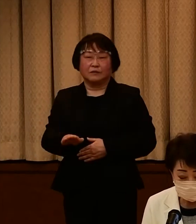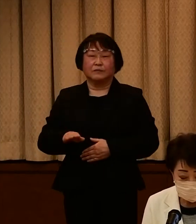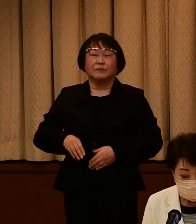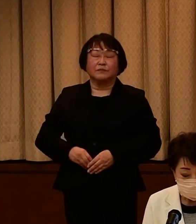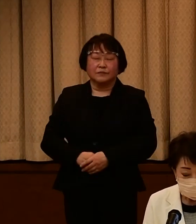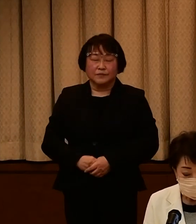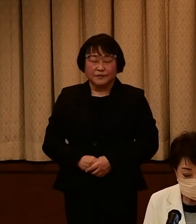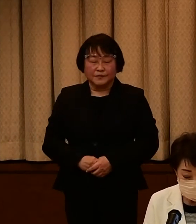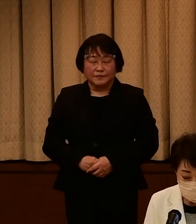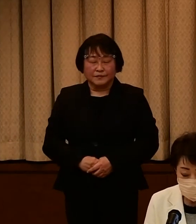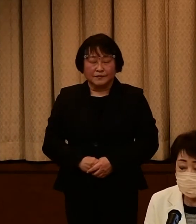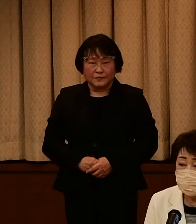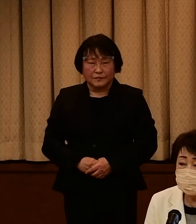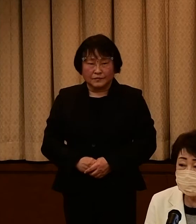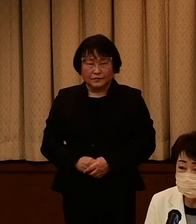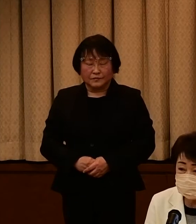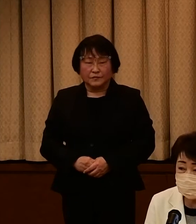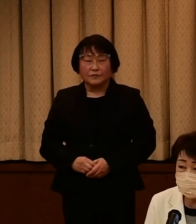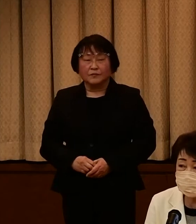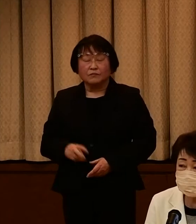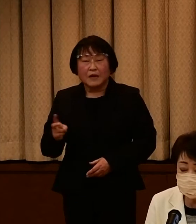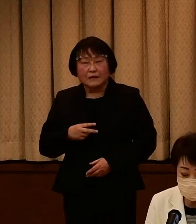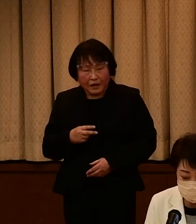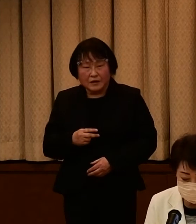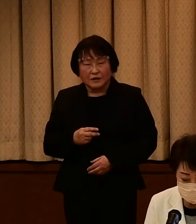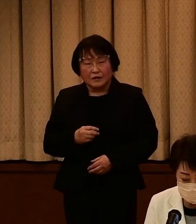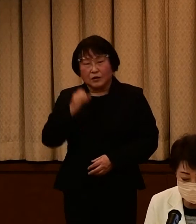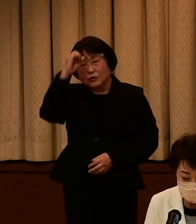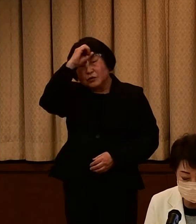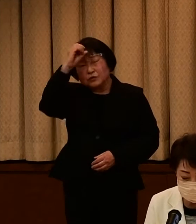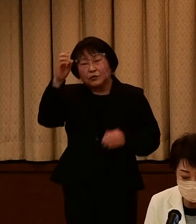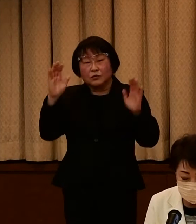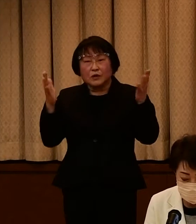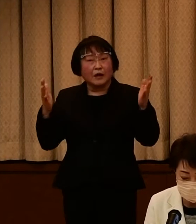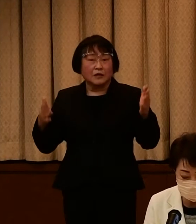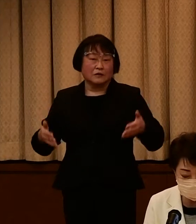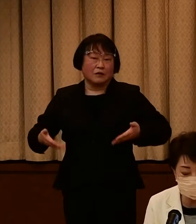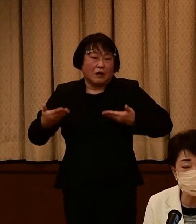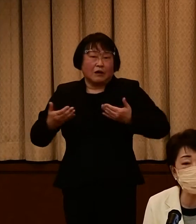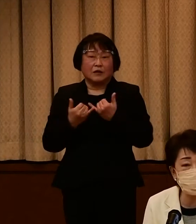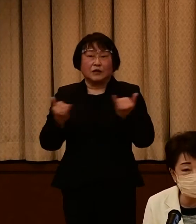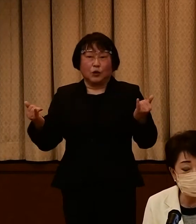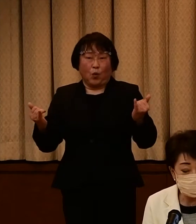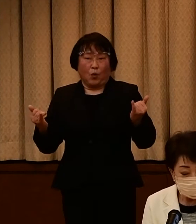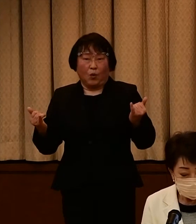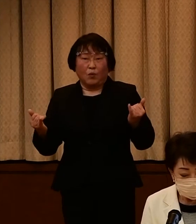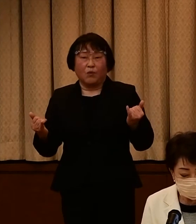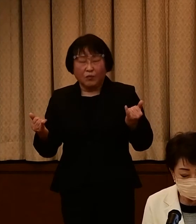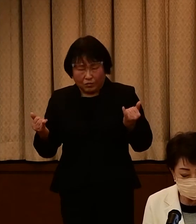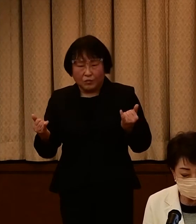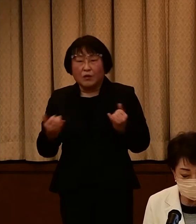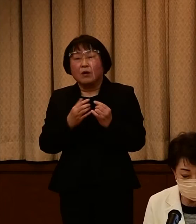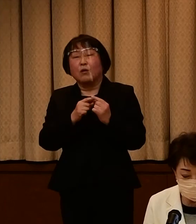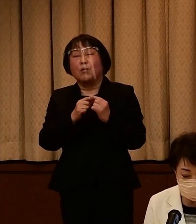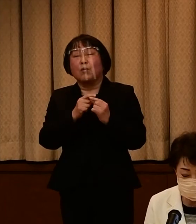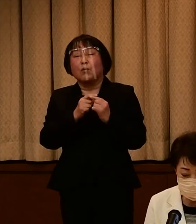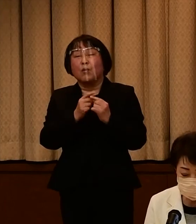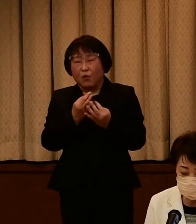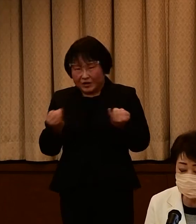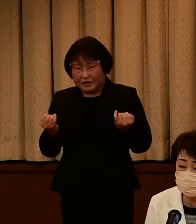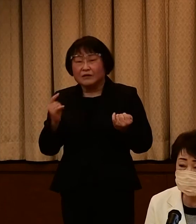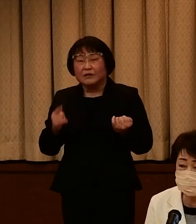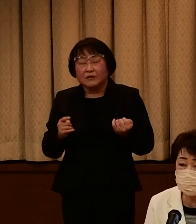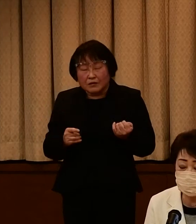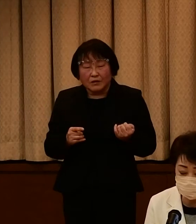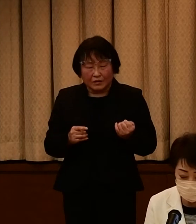。一方、軽症無症状の方が多いという特徴もあり、入院過料を必要